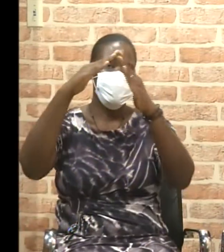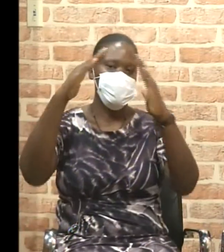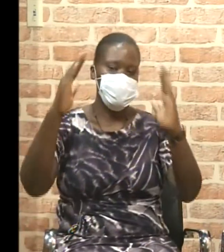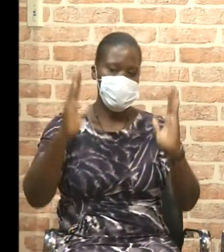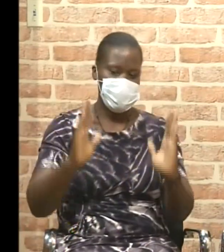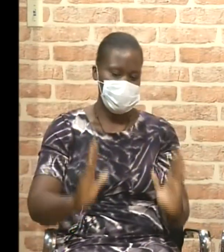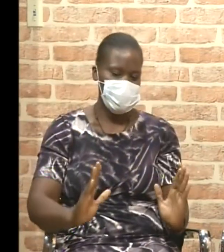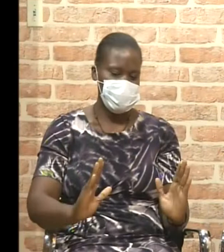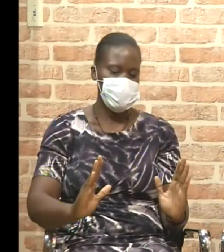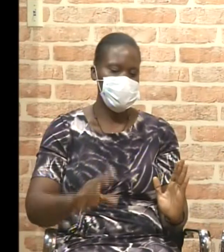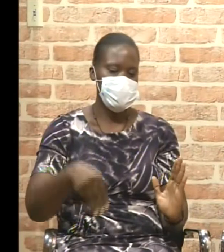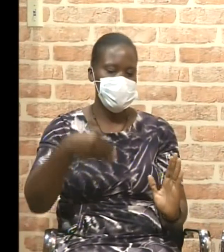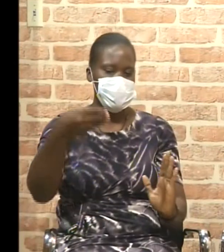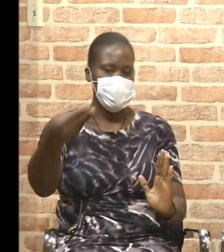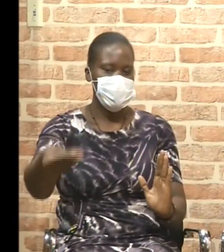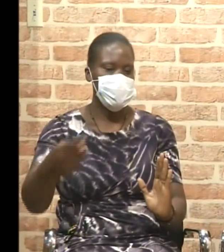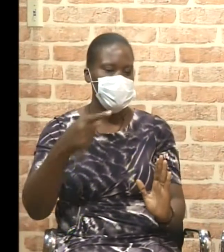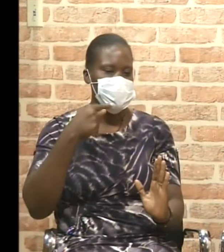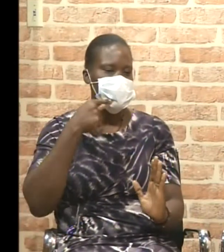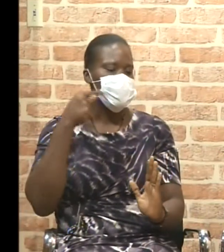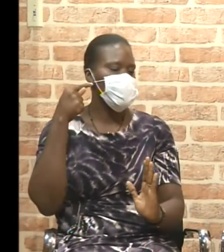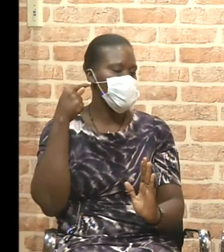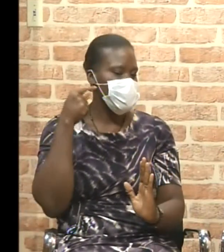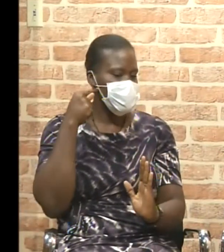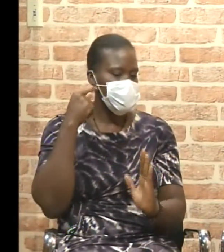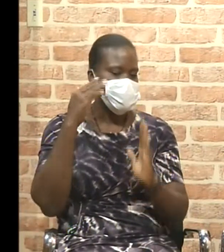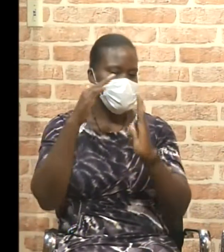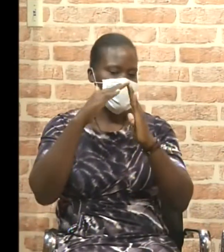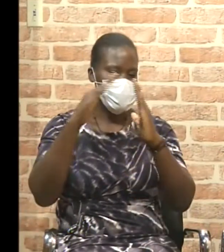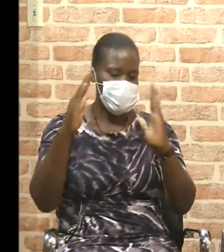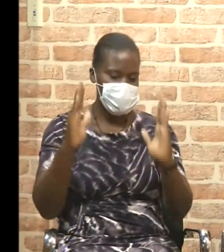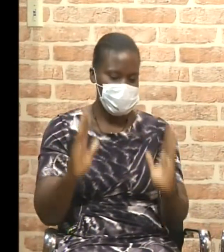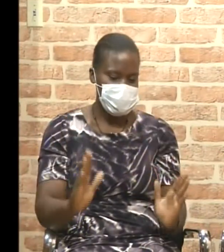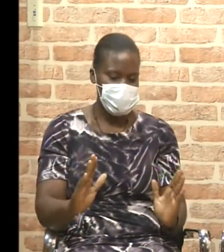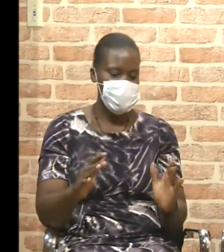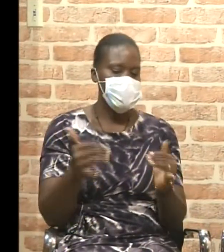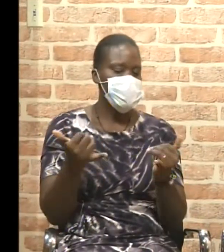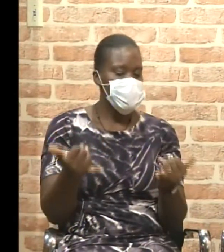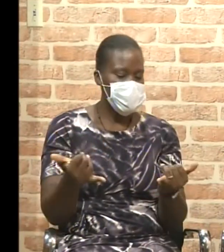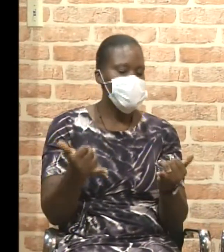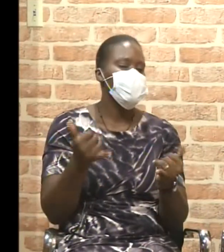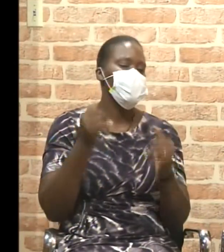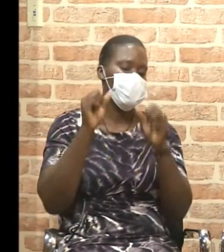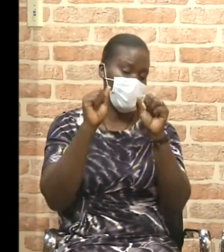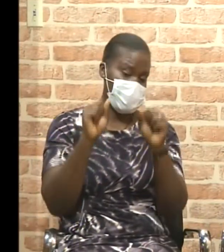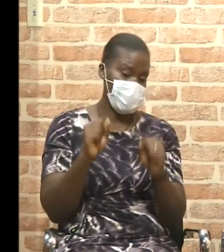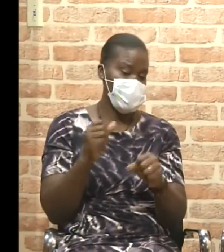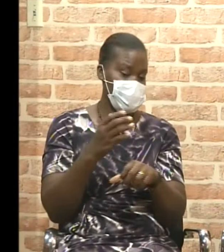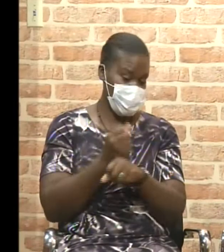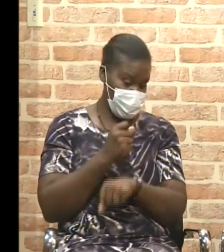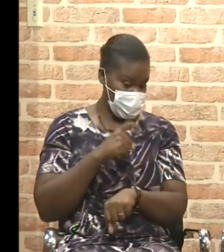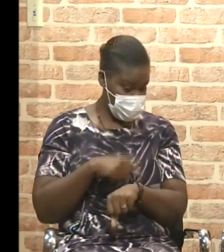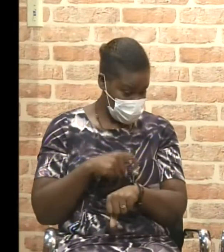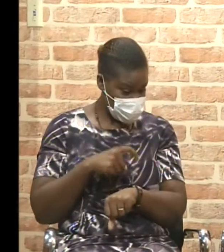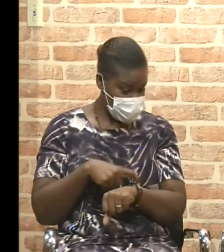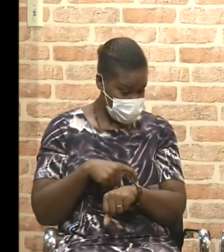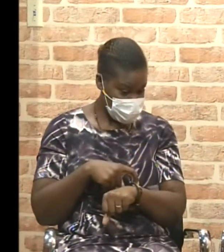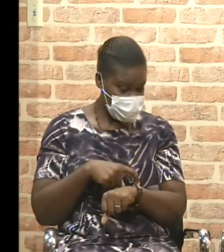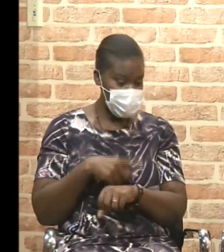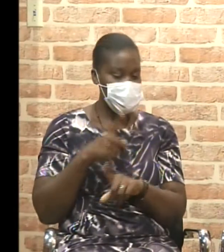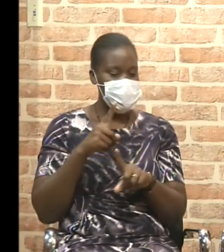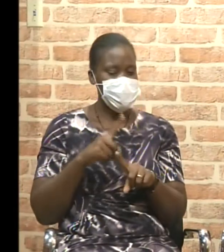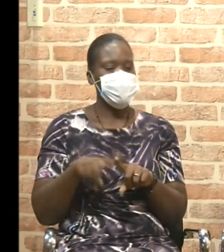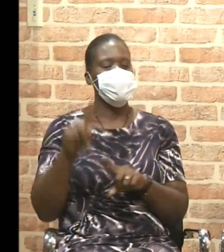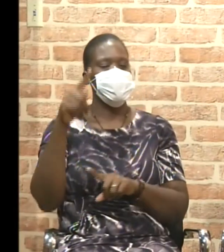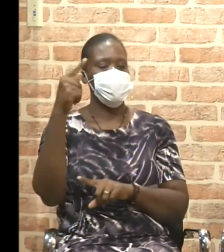le temps parce qu'il faut mobiliser fonds pour relocaliser une quantité de monde. Et maintenant, il y a un aspect que